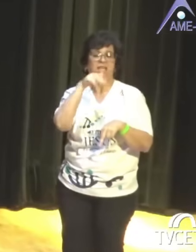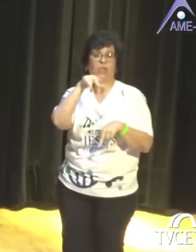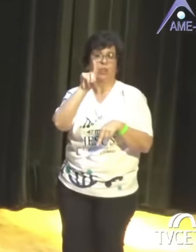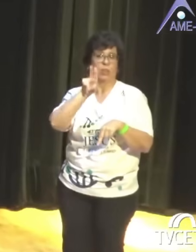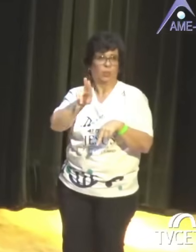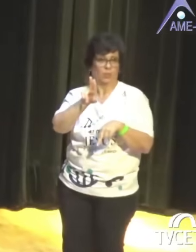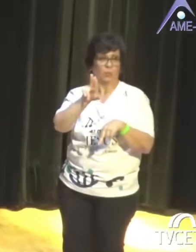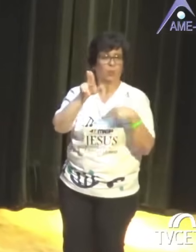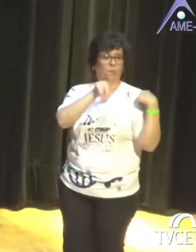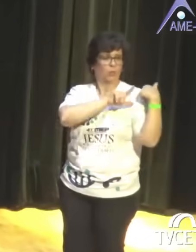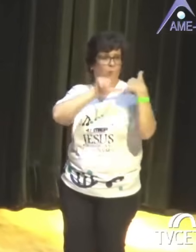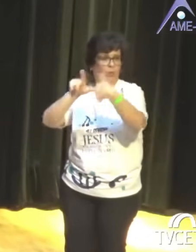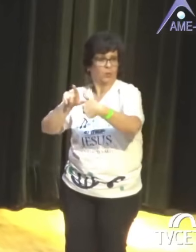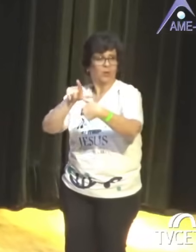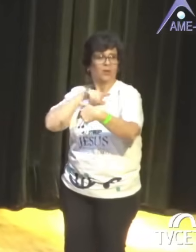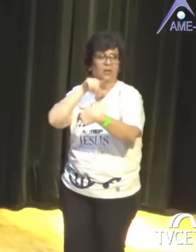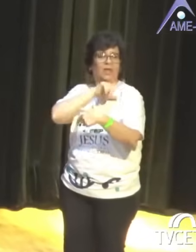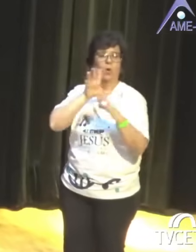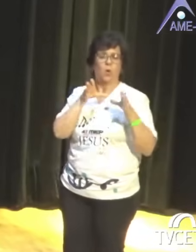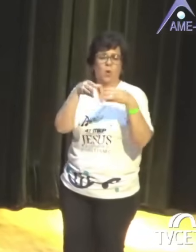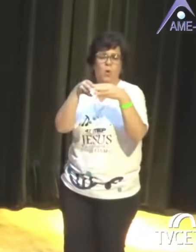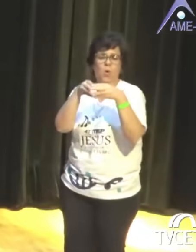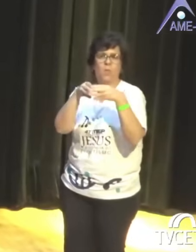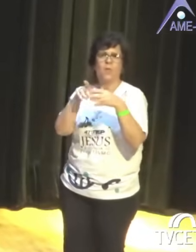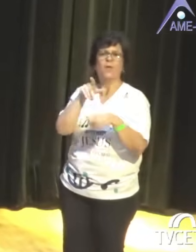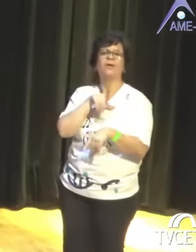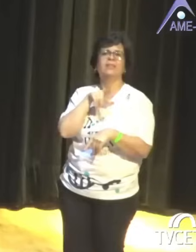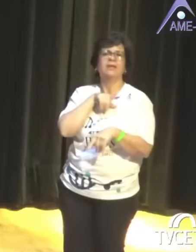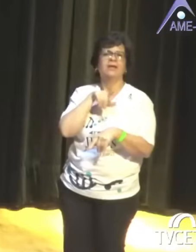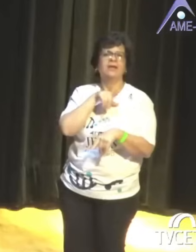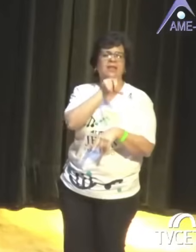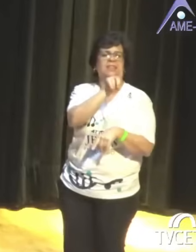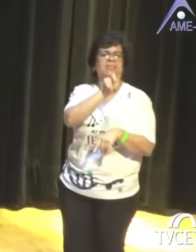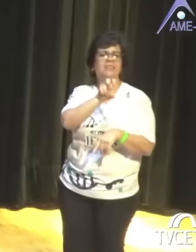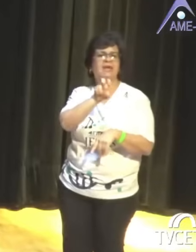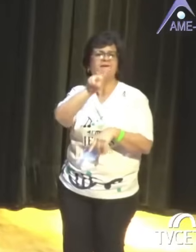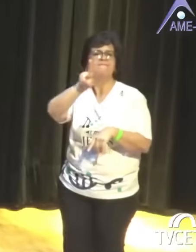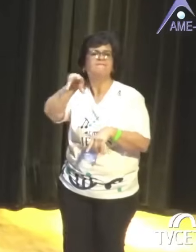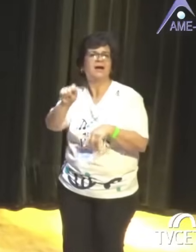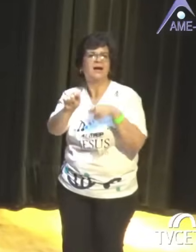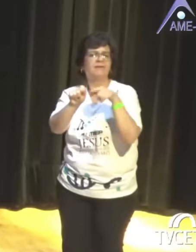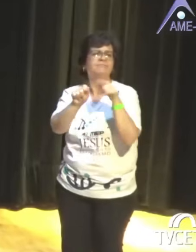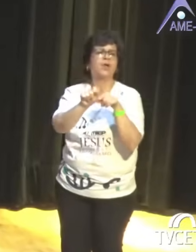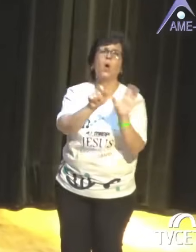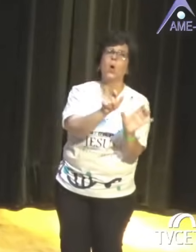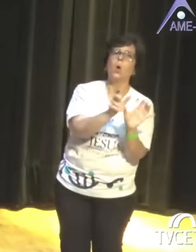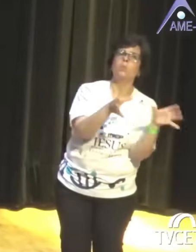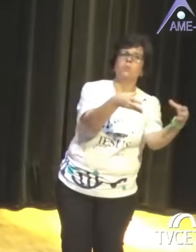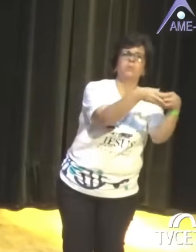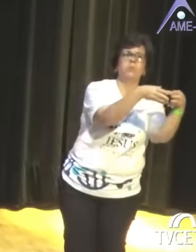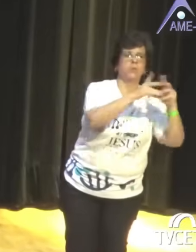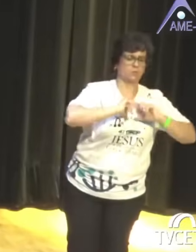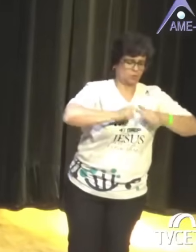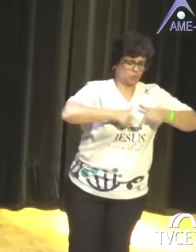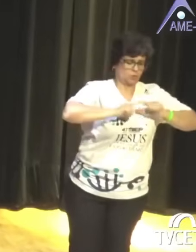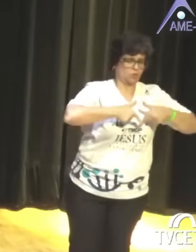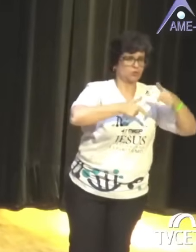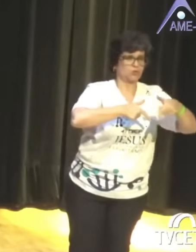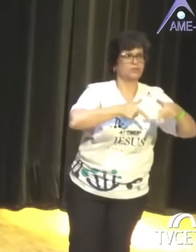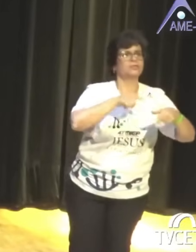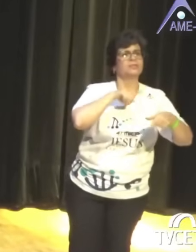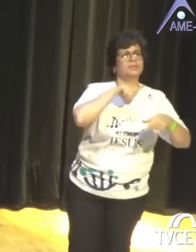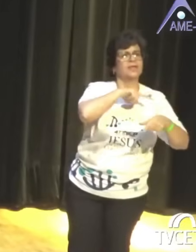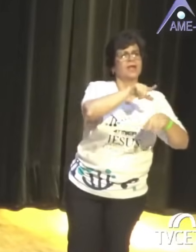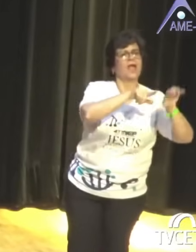hindu Os devas seres divinos da criação ou eu poderia falar por exemplo na concepção Judaica dos